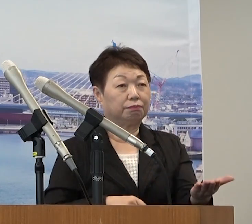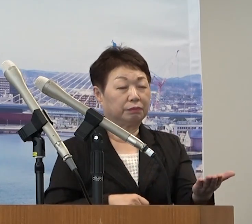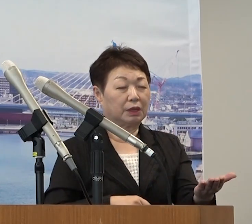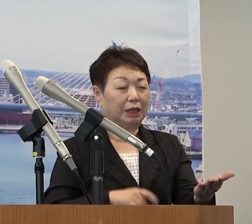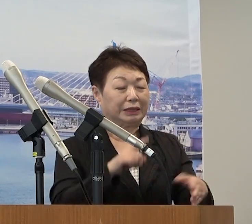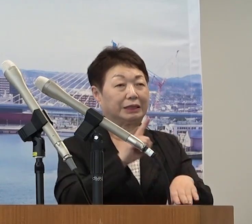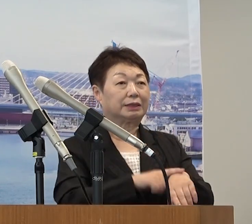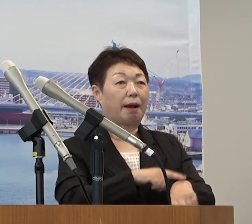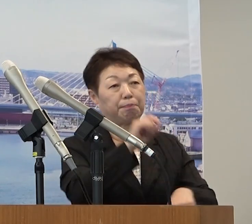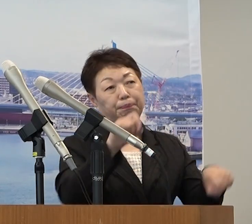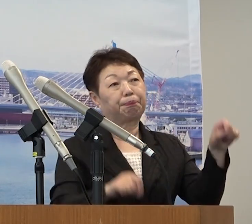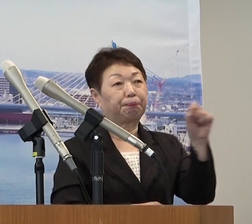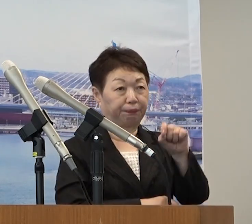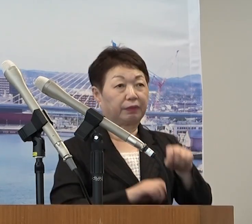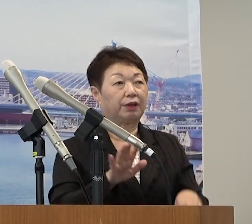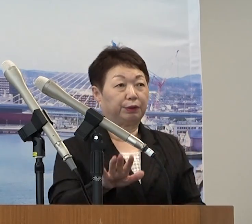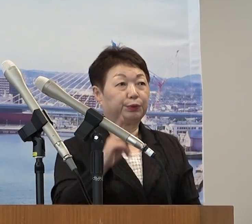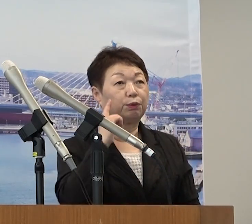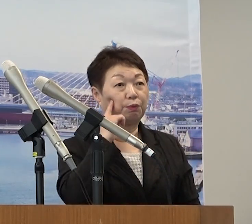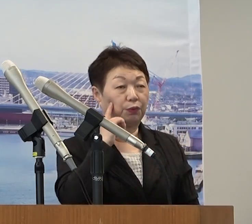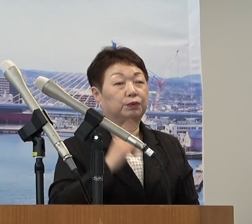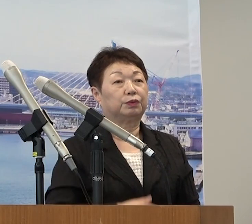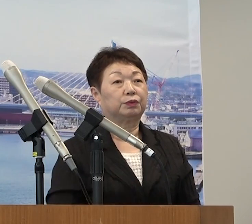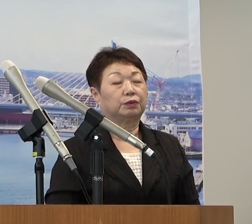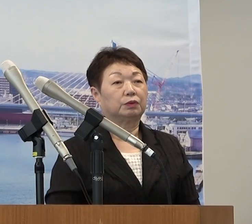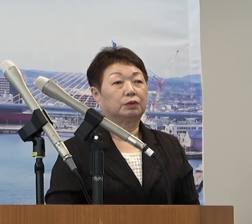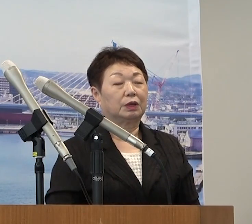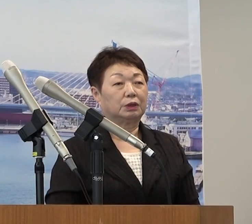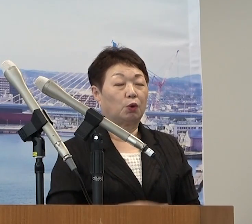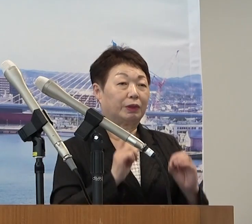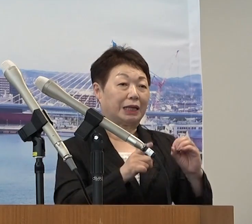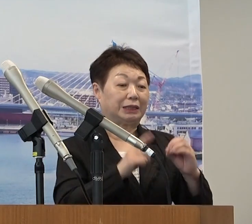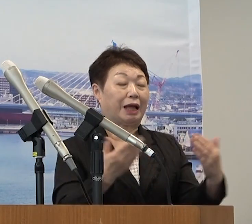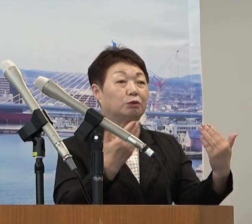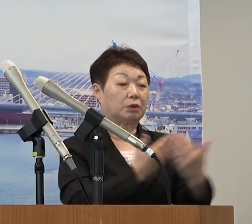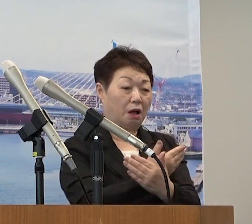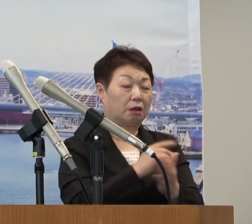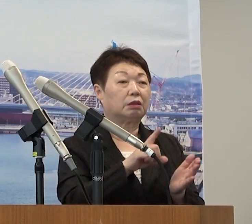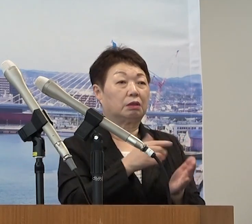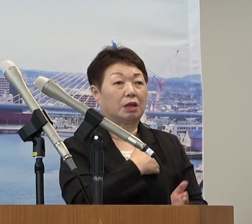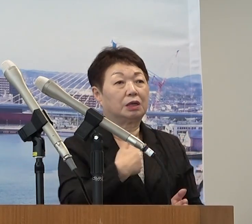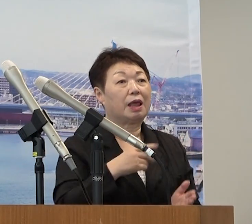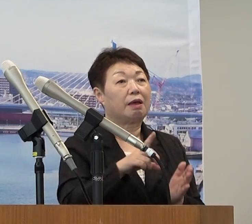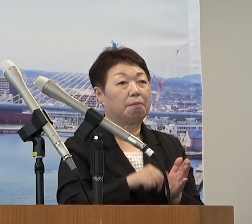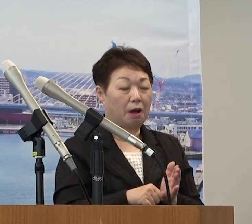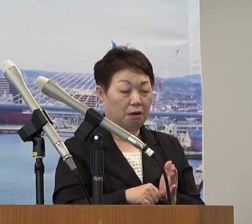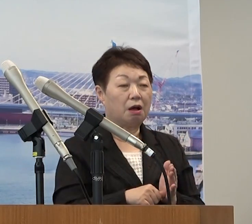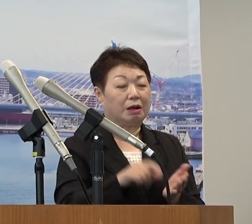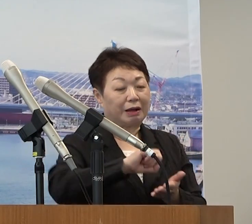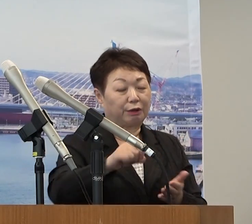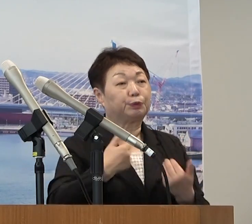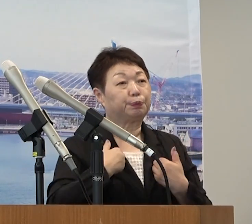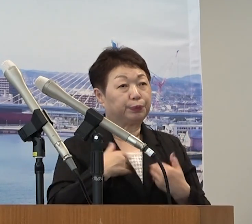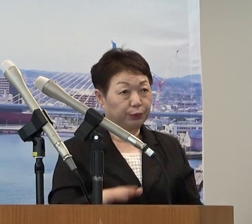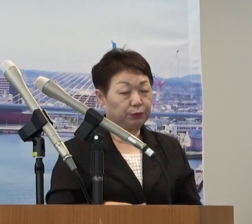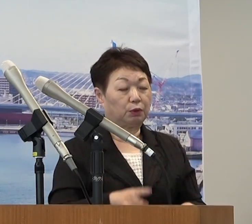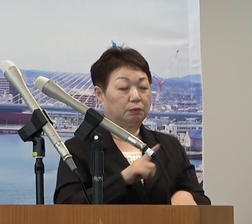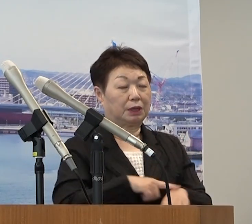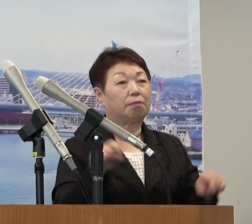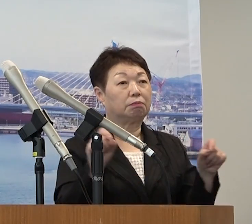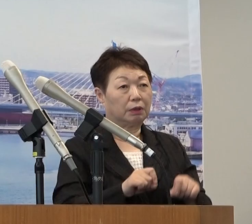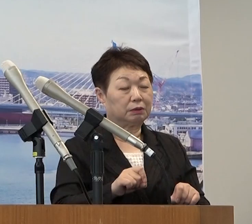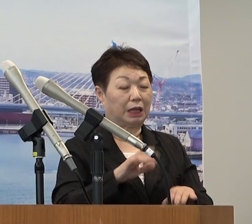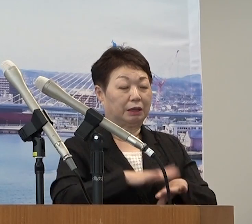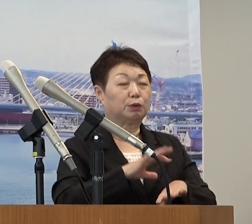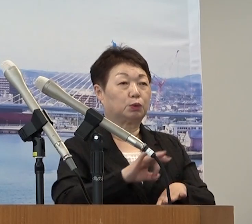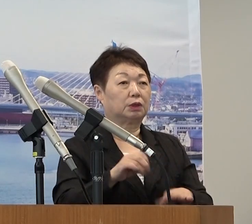非常に時間がかかるというのはあります。これあの全部デジタル化できてしまうと全然書かなくてもいいし短時間で手続きが終わ